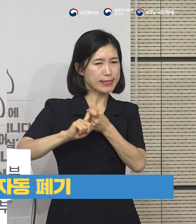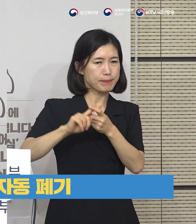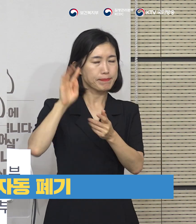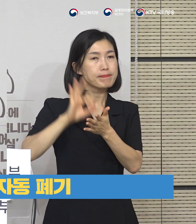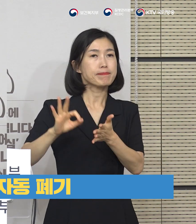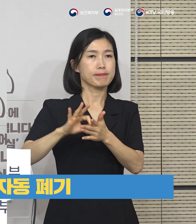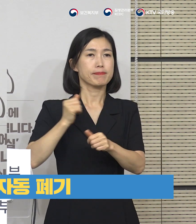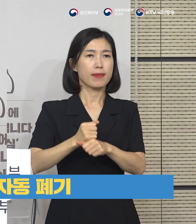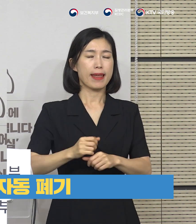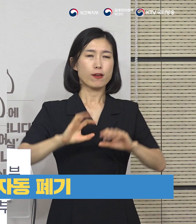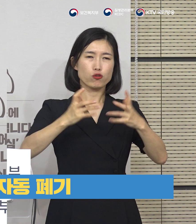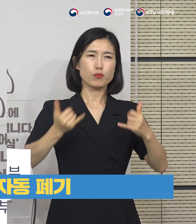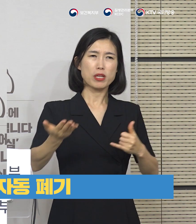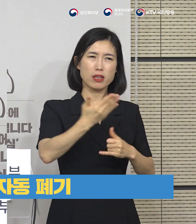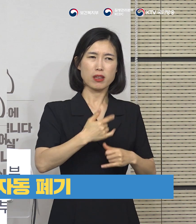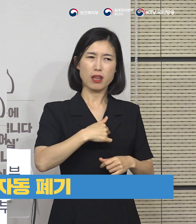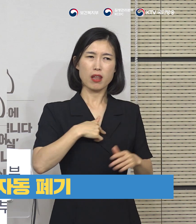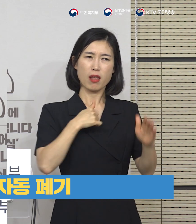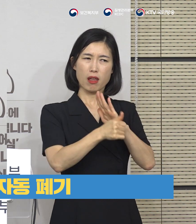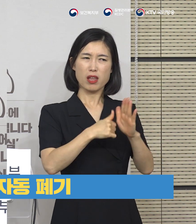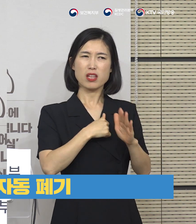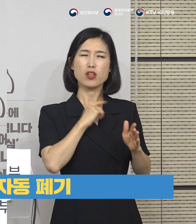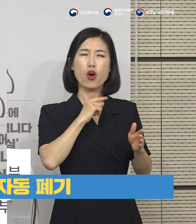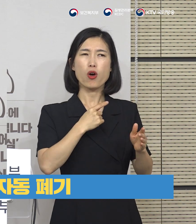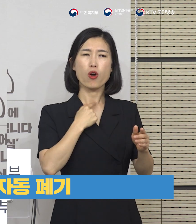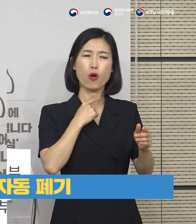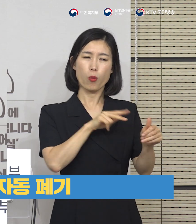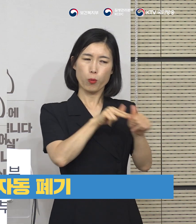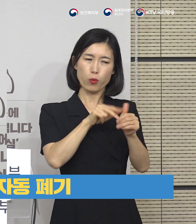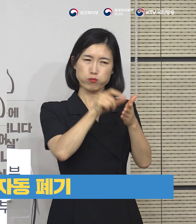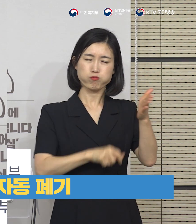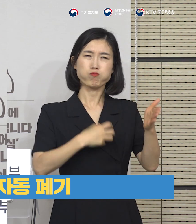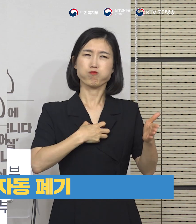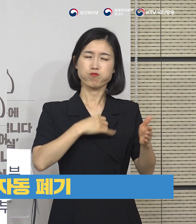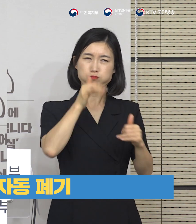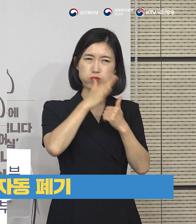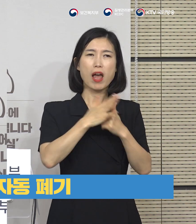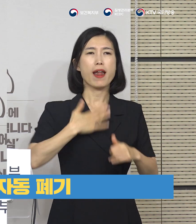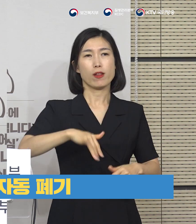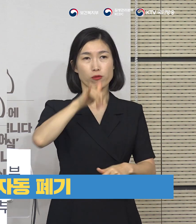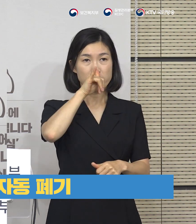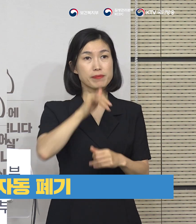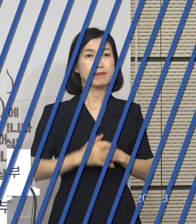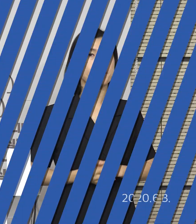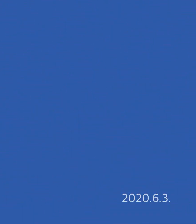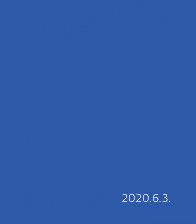이러한 국민들의 욕구나 우려사항을 충분히 인지하고 있다는 점을 말씀드립니다.